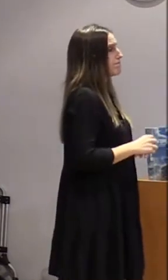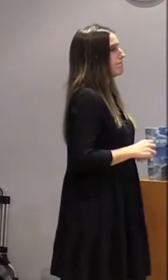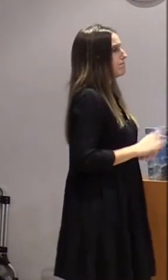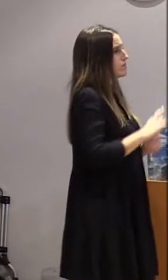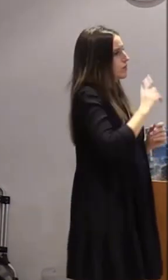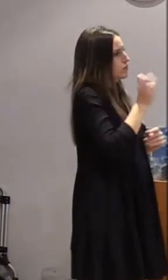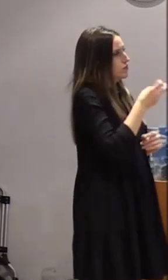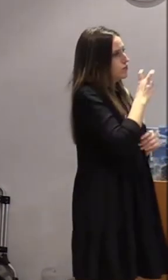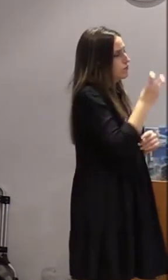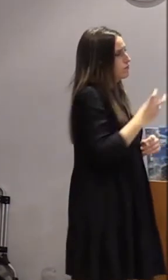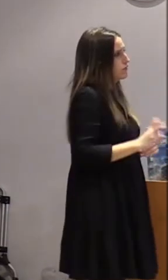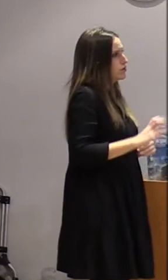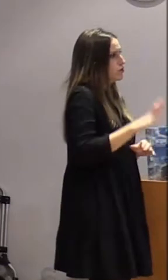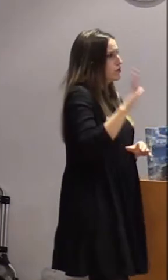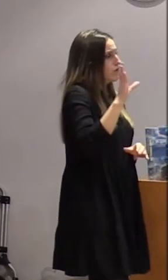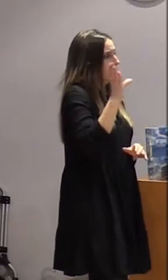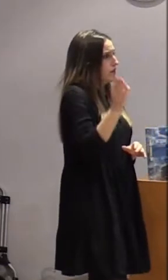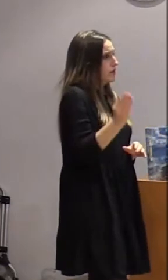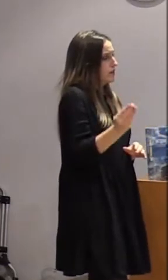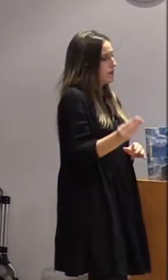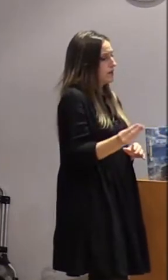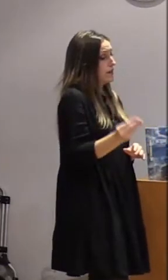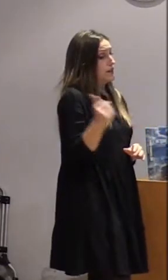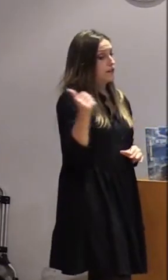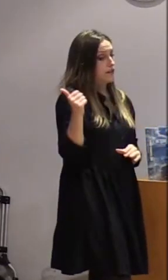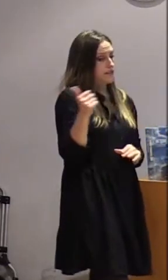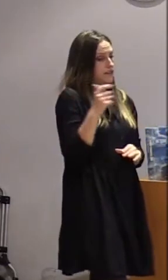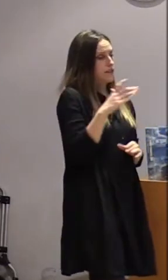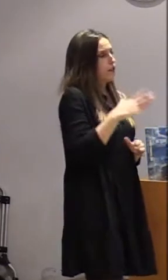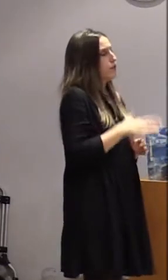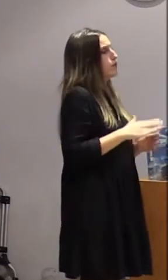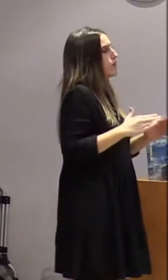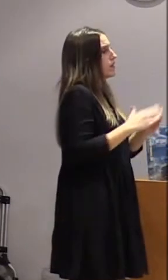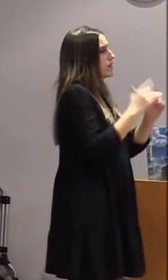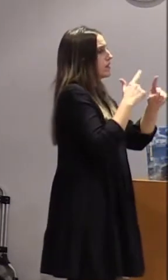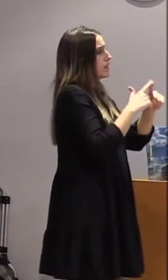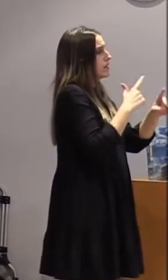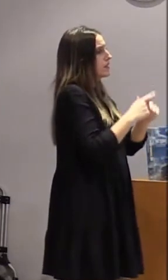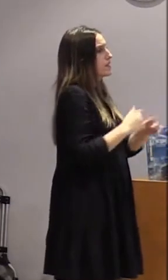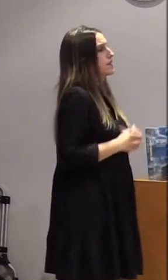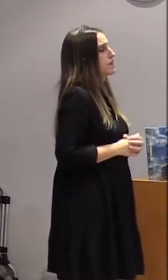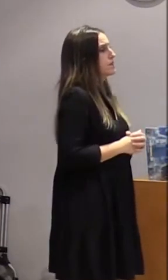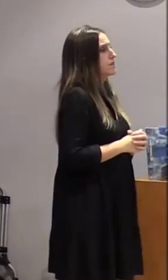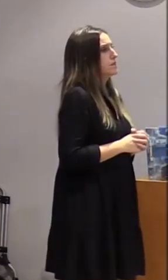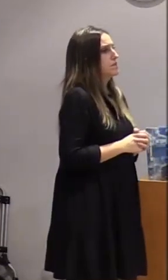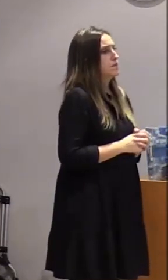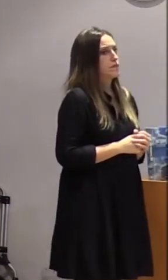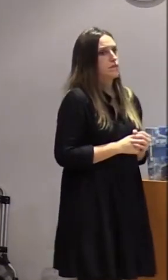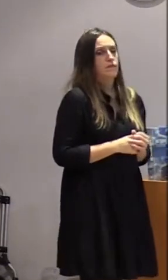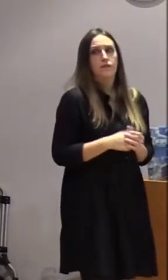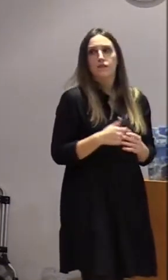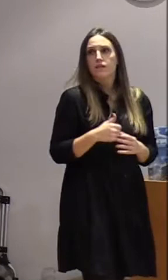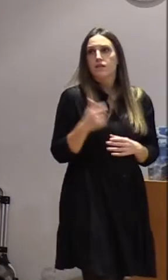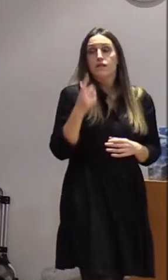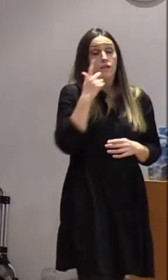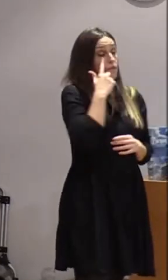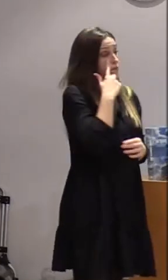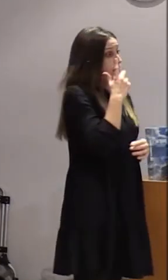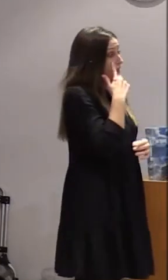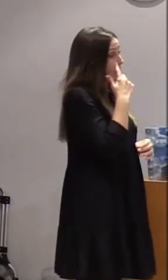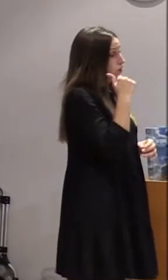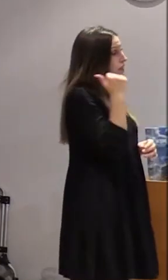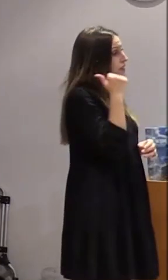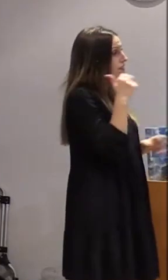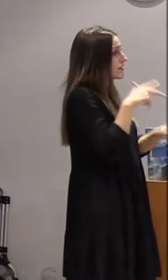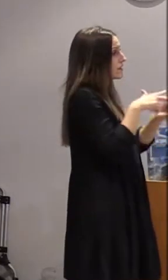Otro pintor italiano, en este caso fresco de una iglesia en Italia, la Basílica de San Francisco Arezzo, y lo de la Francesca, fijaros que en